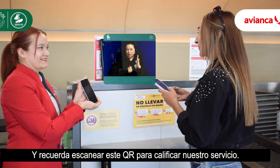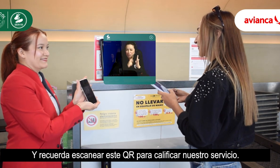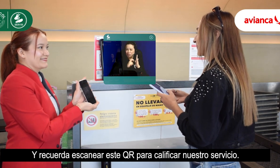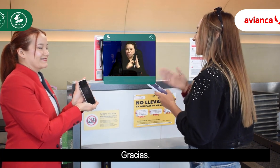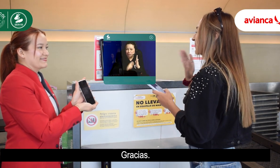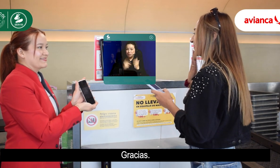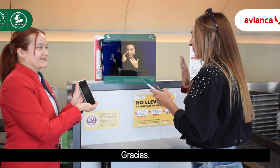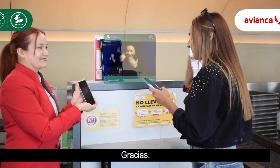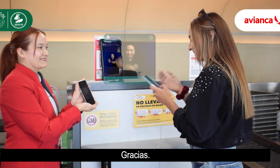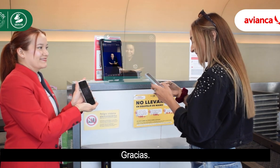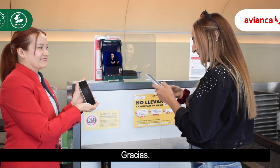Gracias.